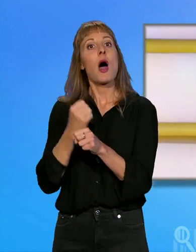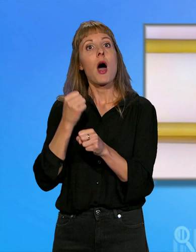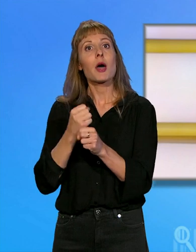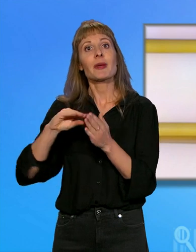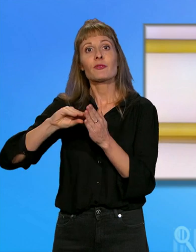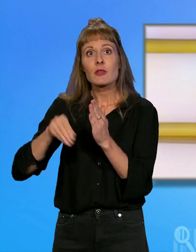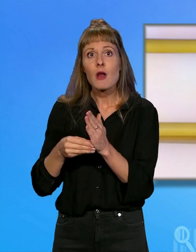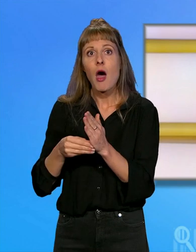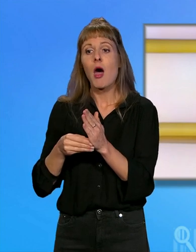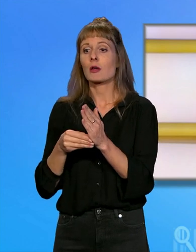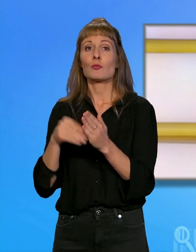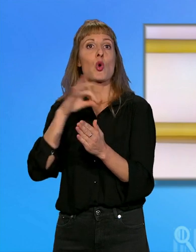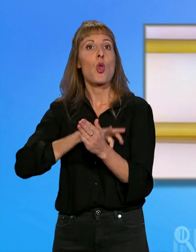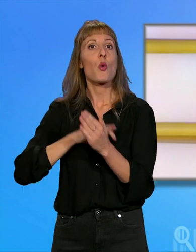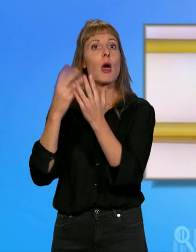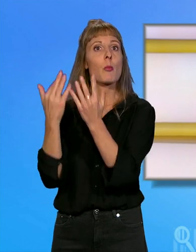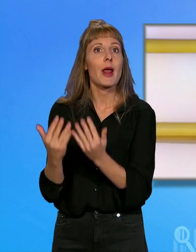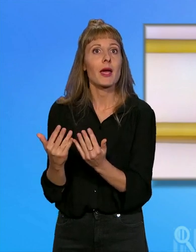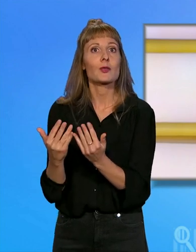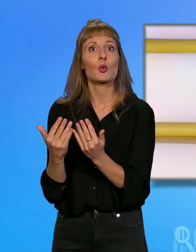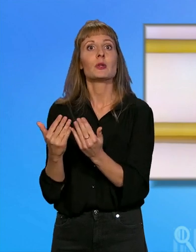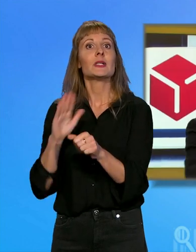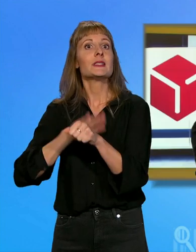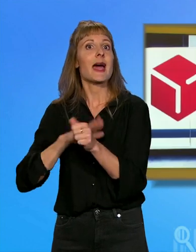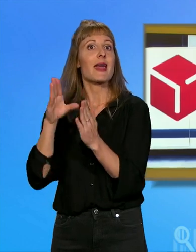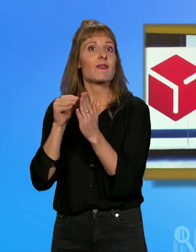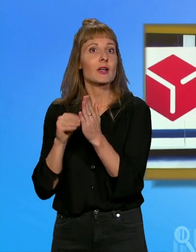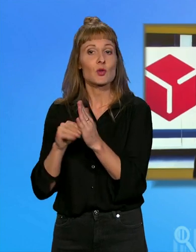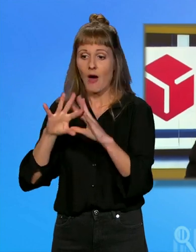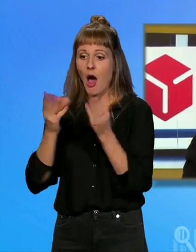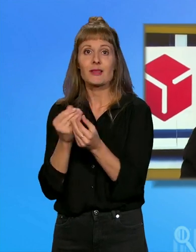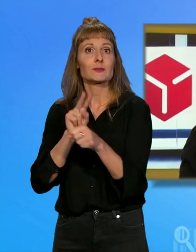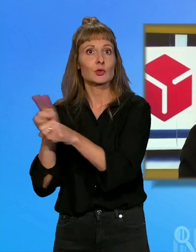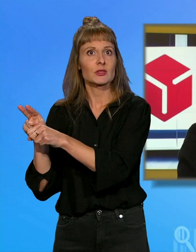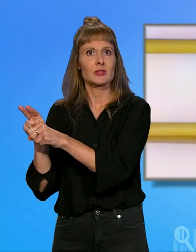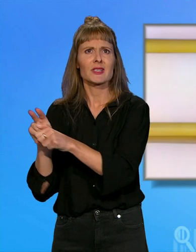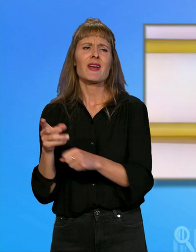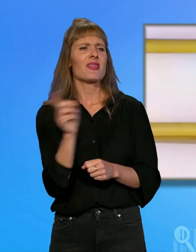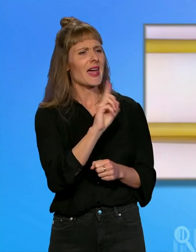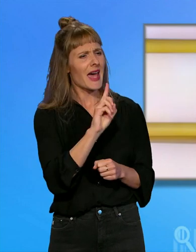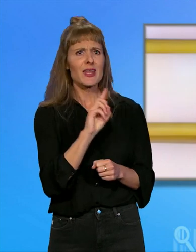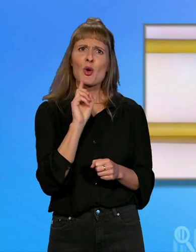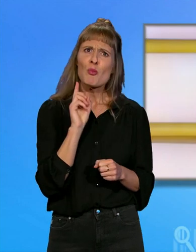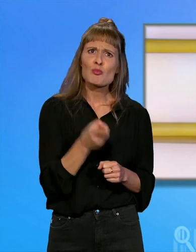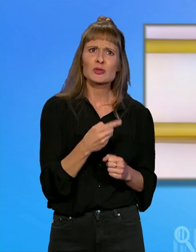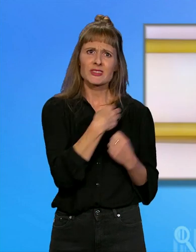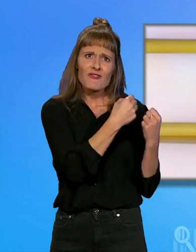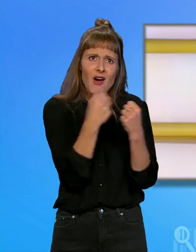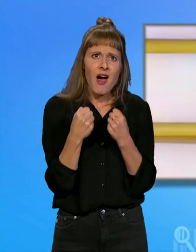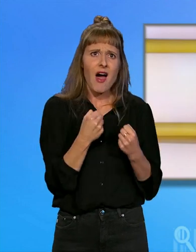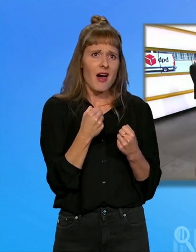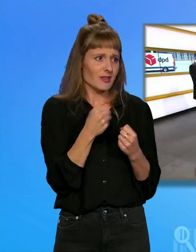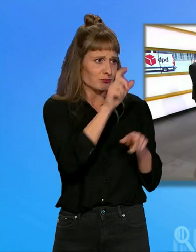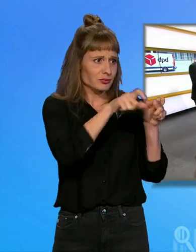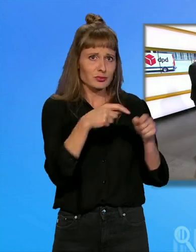es Arbeitsverträge, gibt es Lohnabrechnungen, gibt es Zeiterfassung? Aber Herr Frank, ihr müsst mit den Fahrern reden. Weil es kann sein, dass die sagen, okay, wir machen